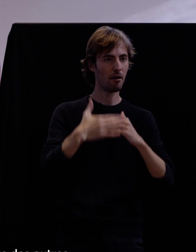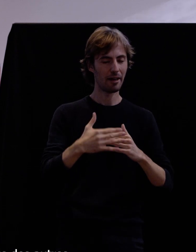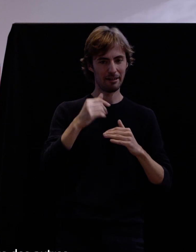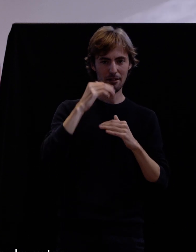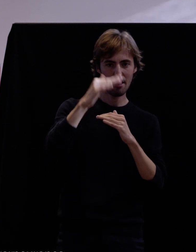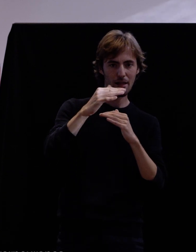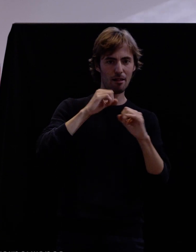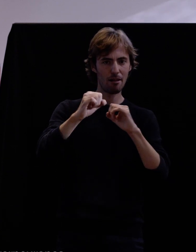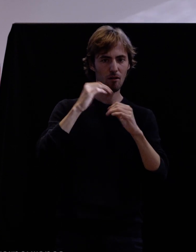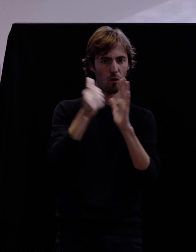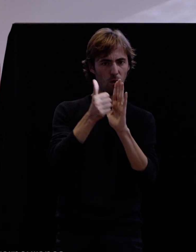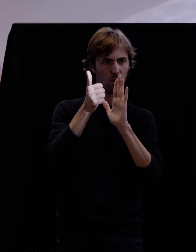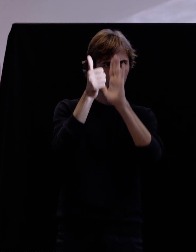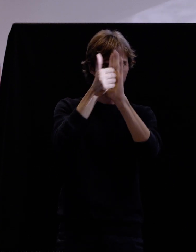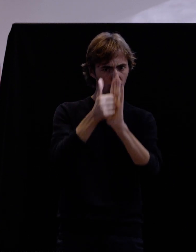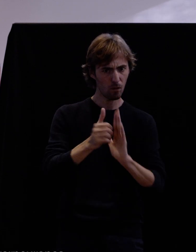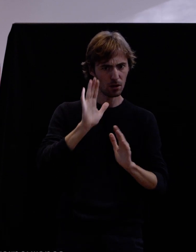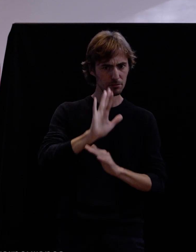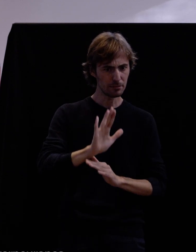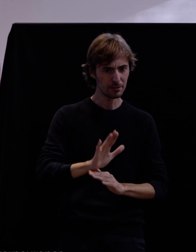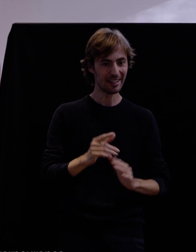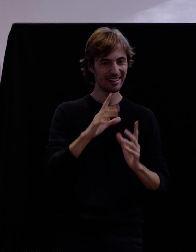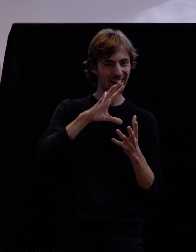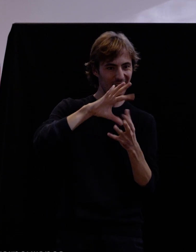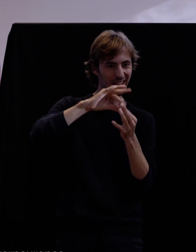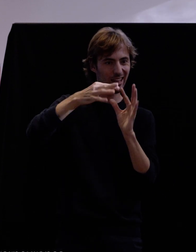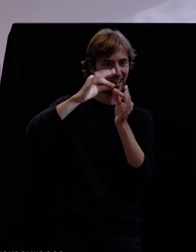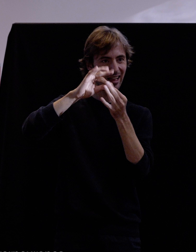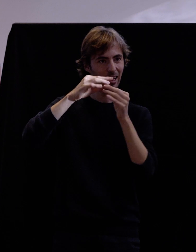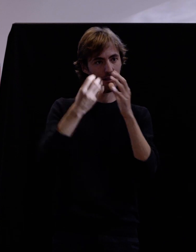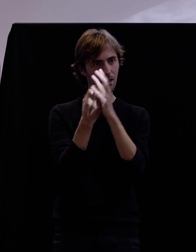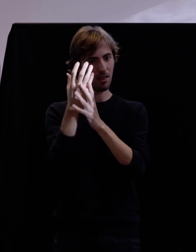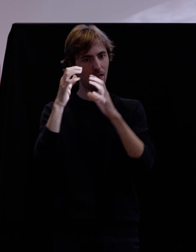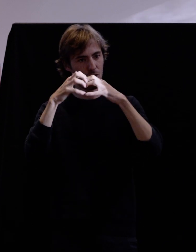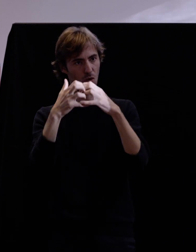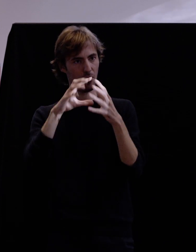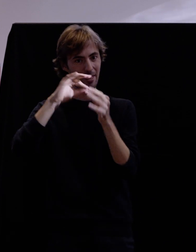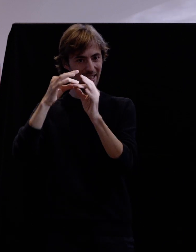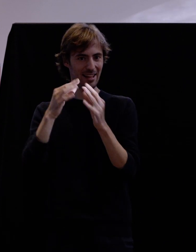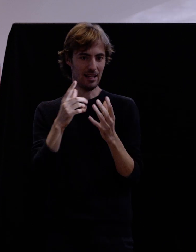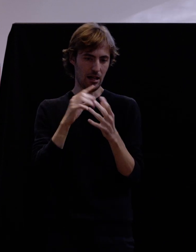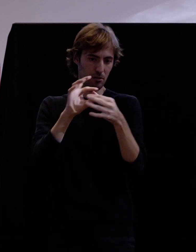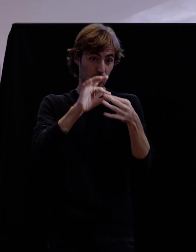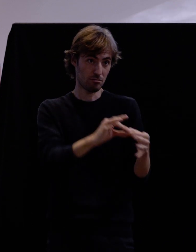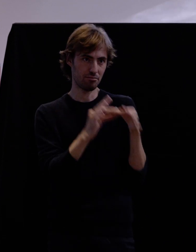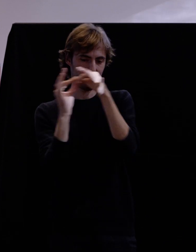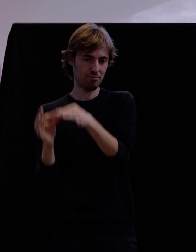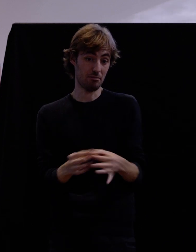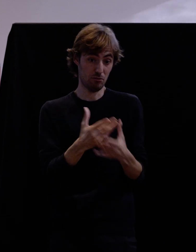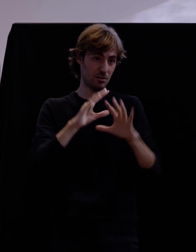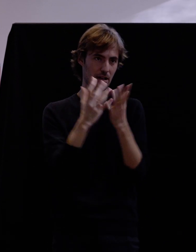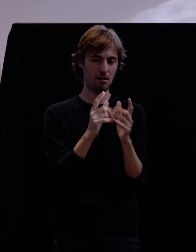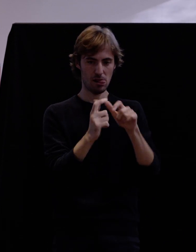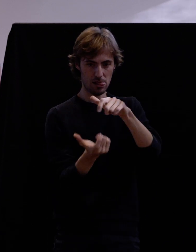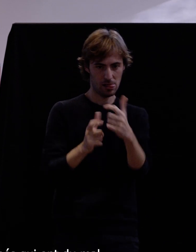chacun une activité et qui ont des interneurones au niveau du cerveau qui fait qu'ils travaillent de façon coordonnée. Donc ça